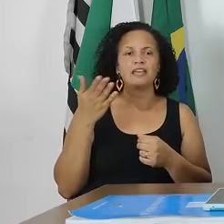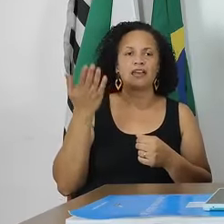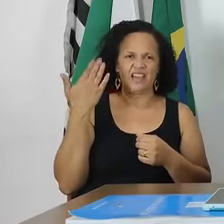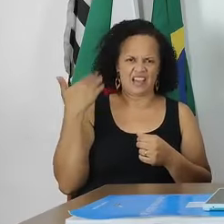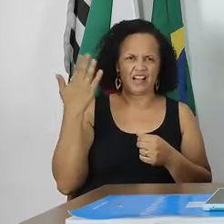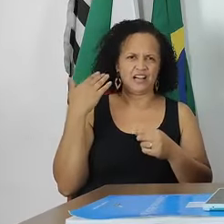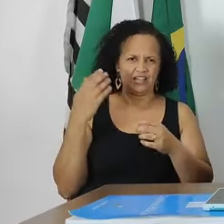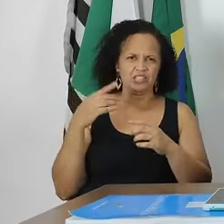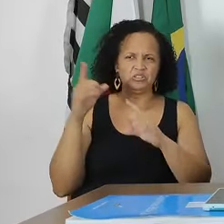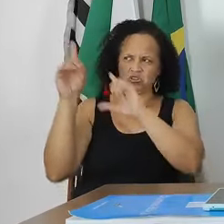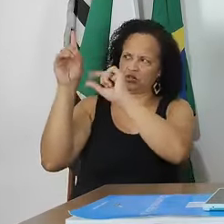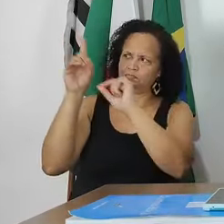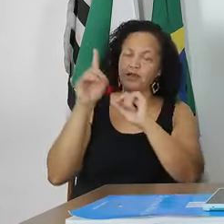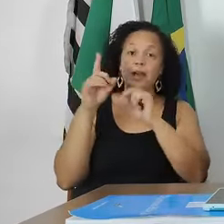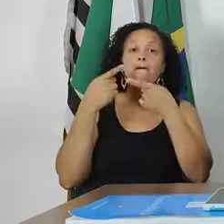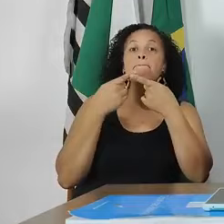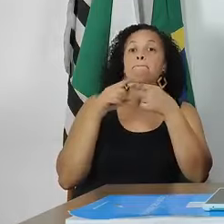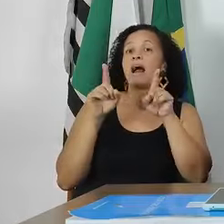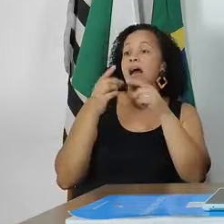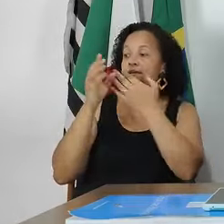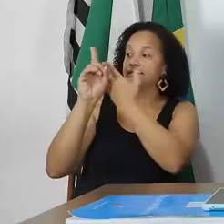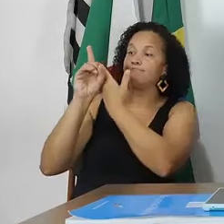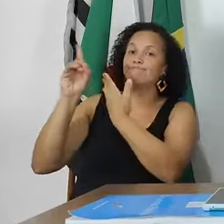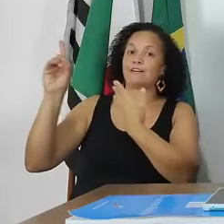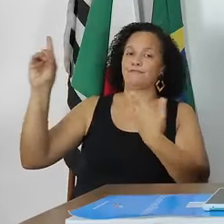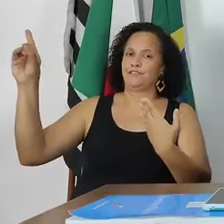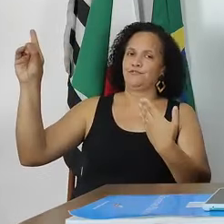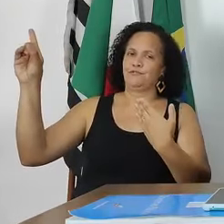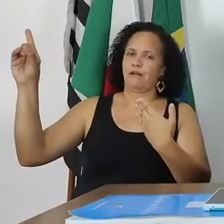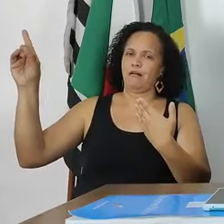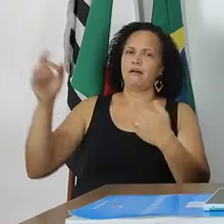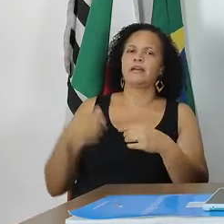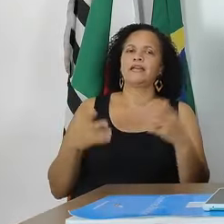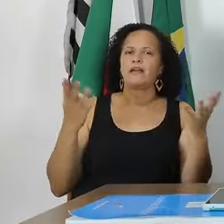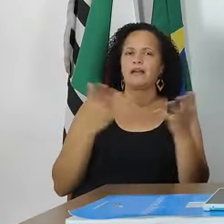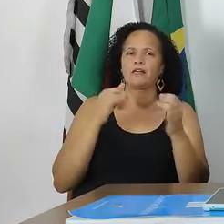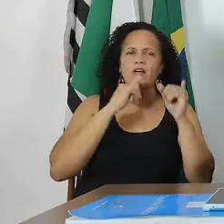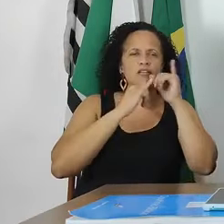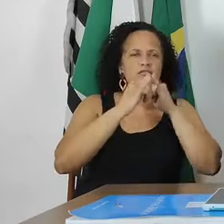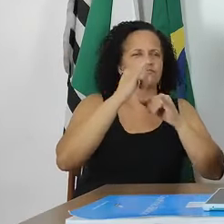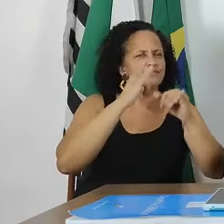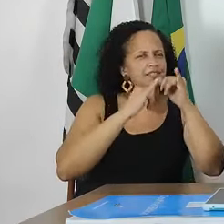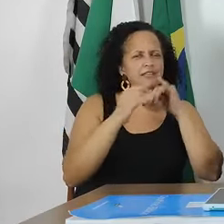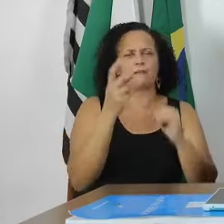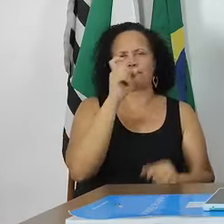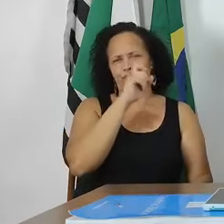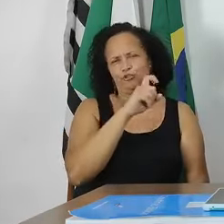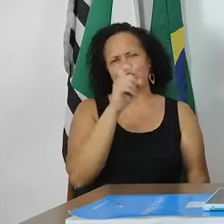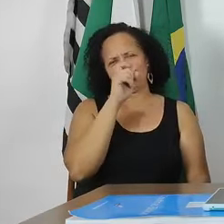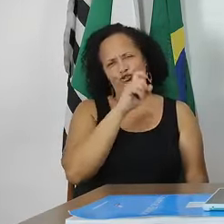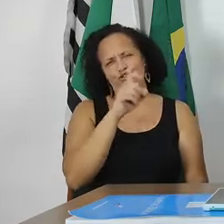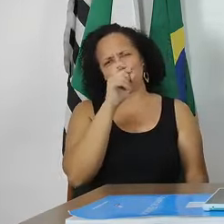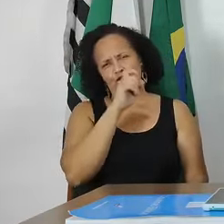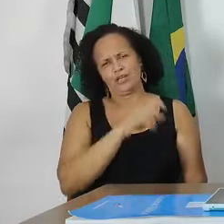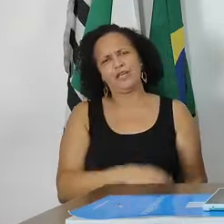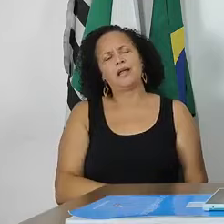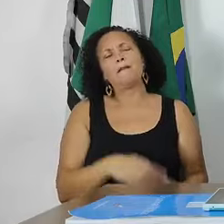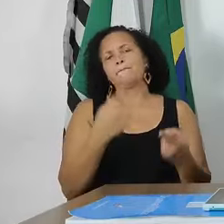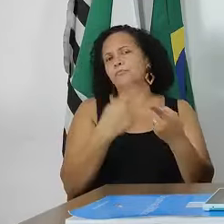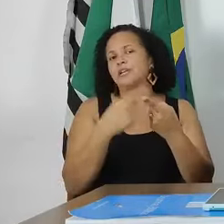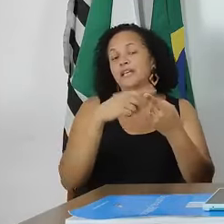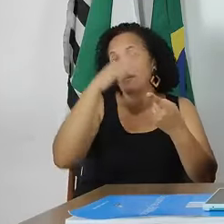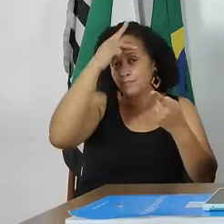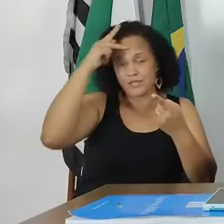suas falas, nas suas pregações. Você já ouviu os últimos vídeos que estão no Facebook,